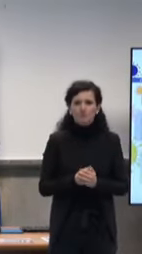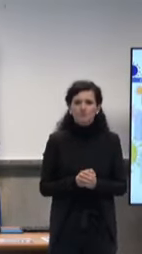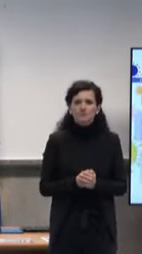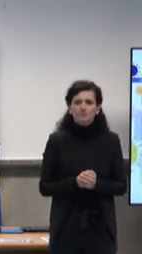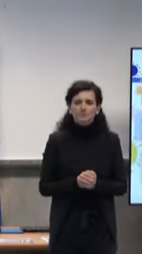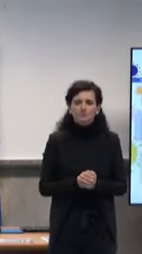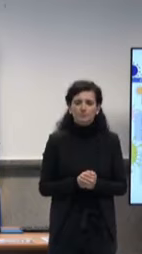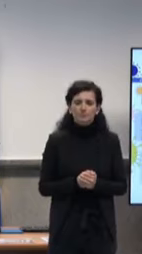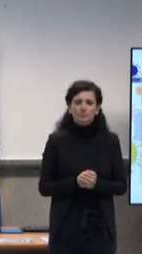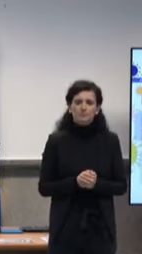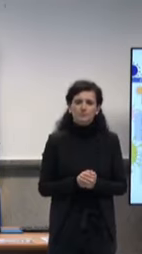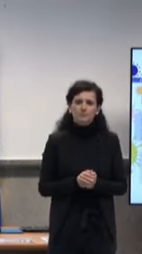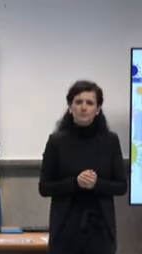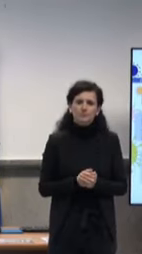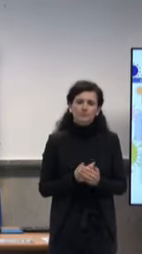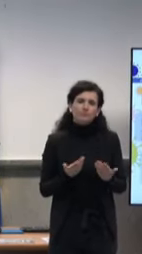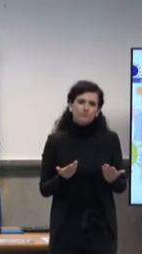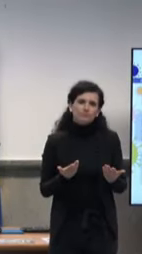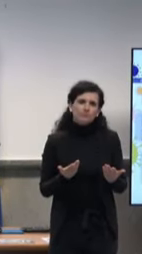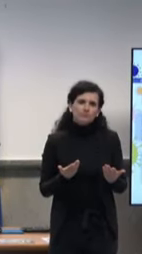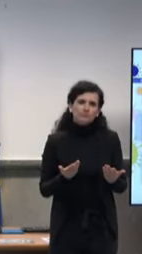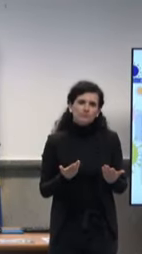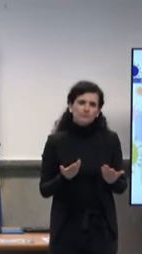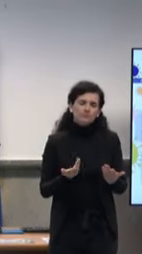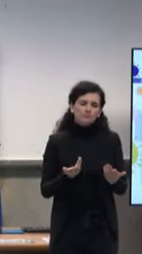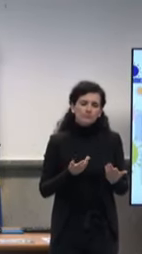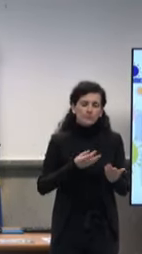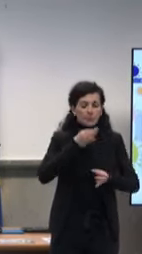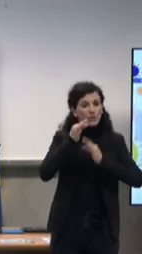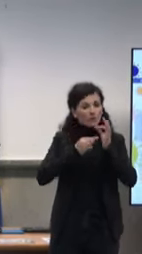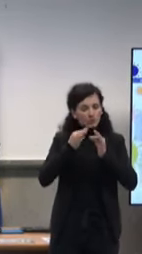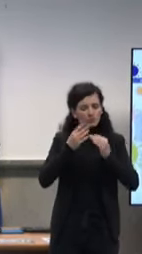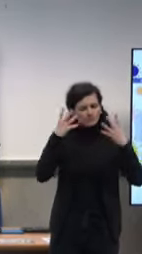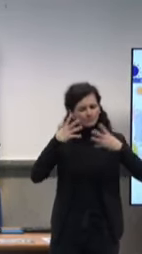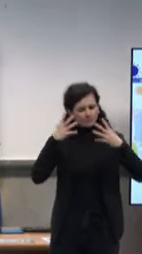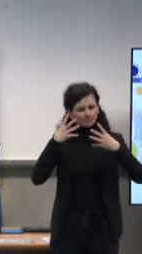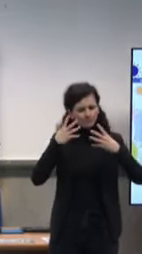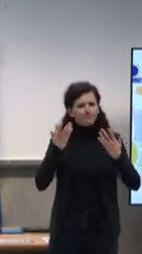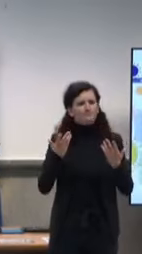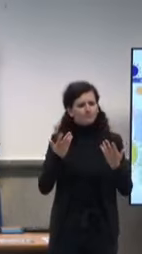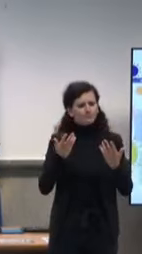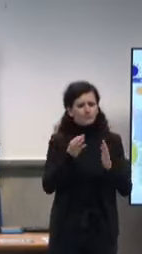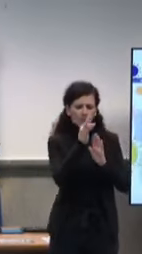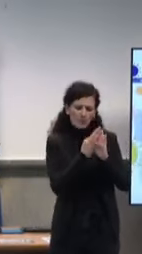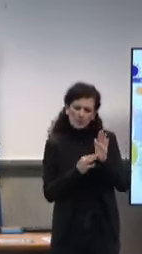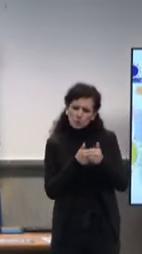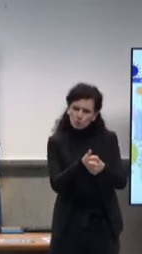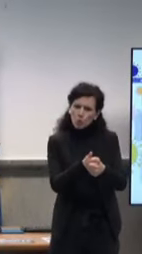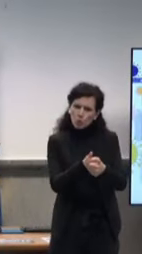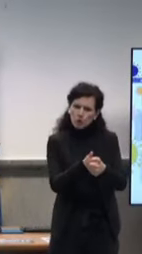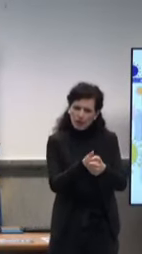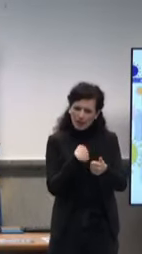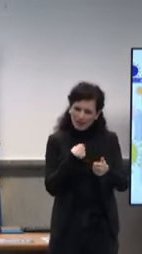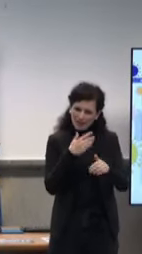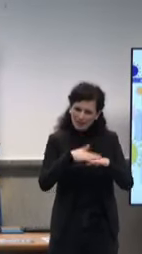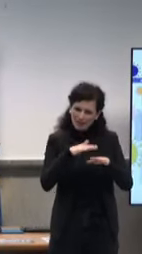raggio ragionare su come possono impattare diverse misure che si adottano vorrei